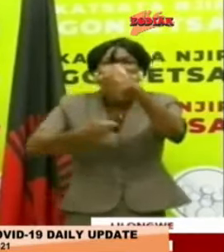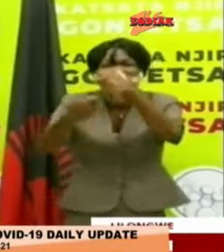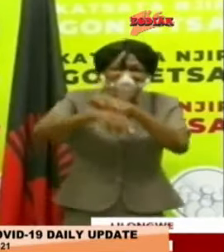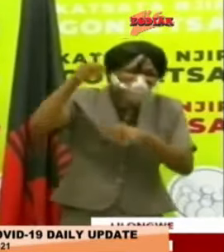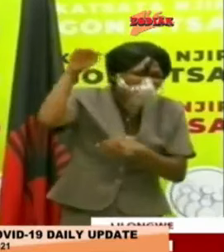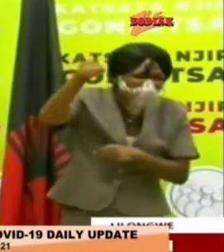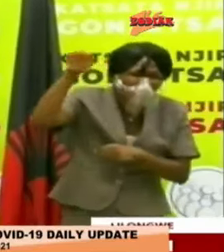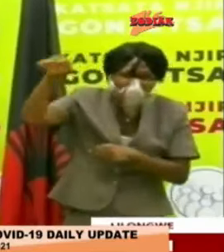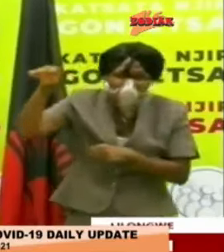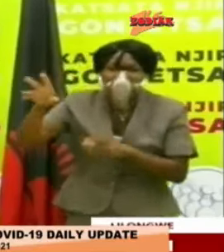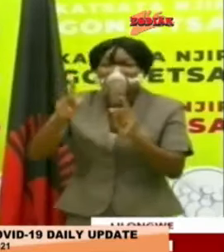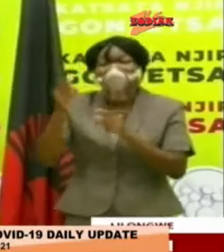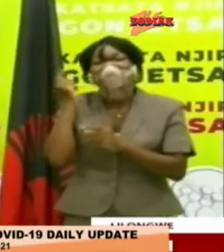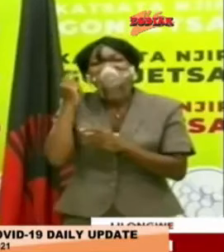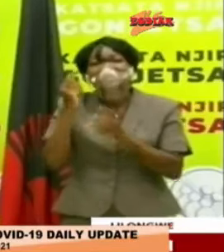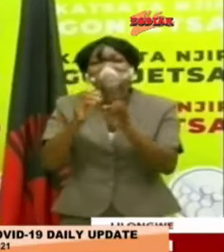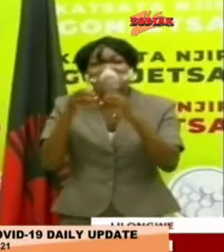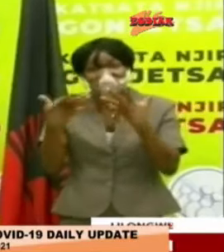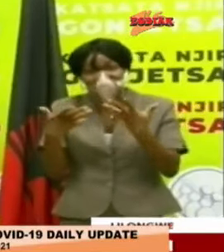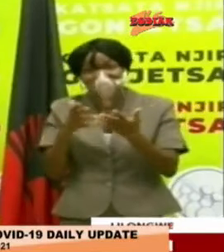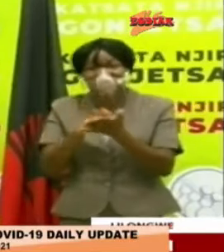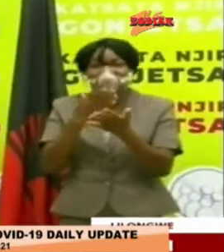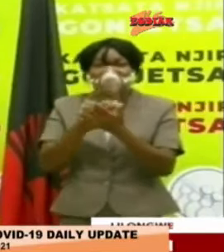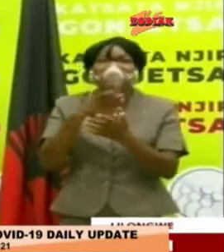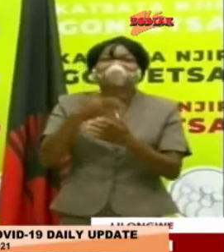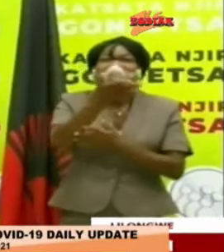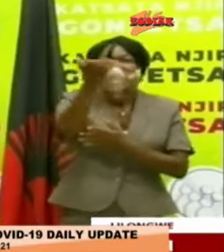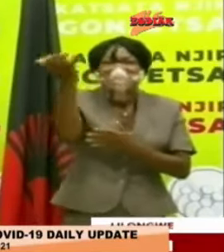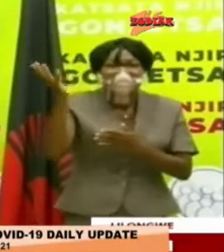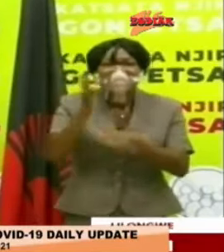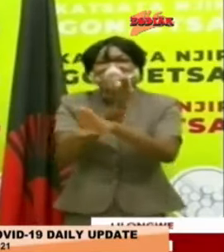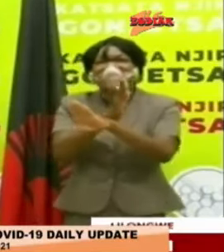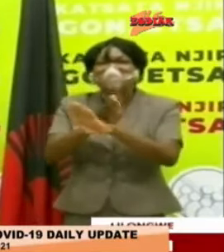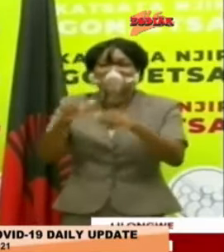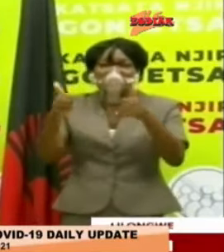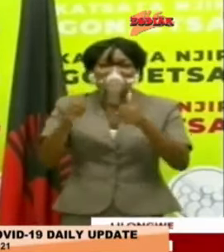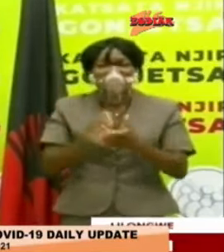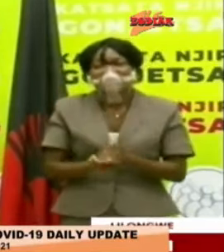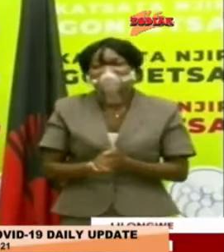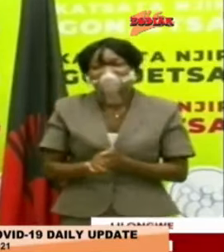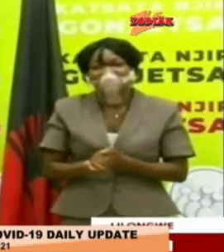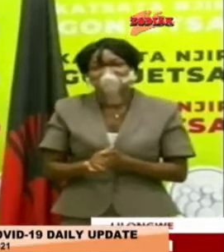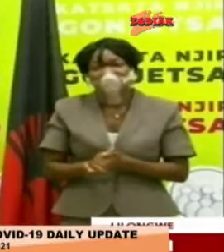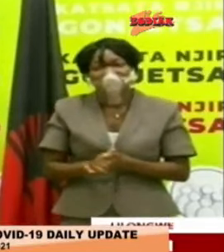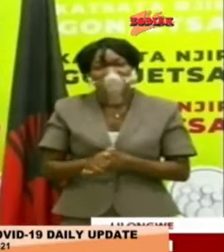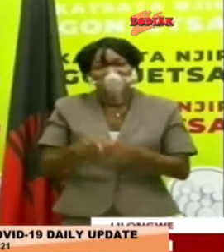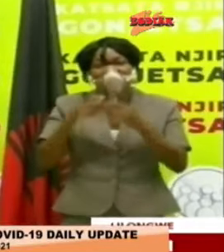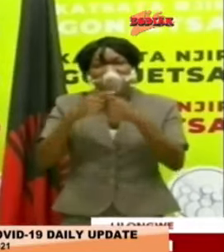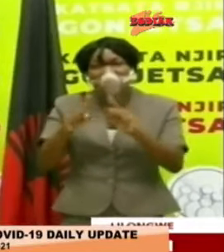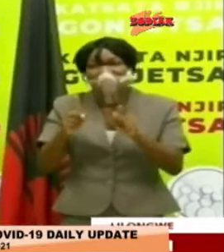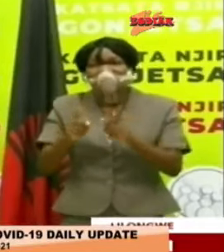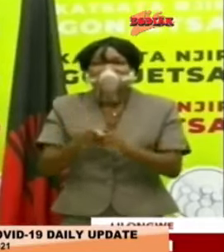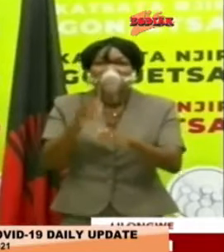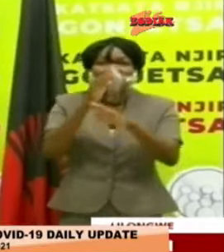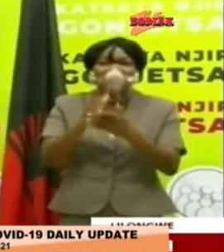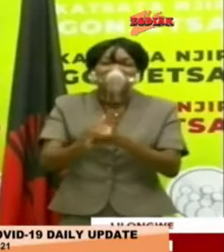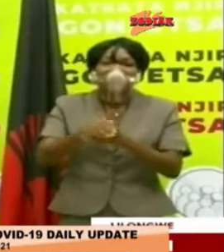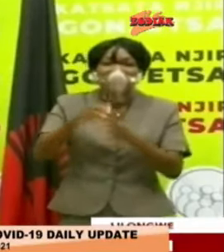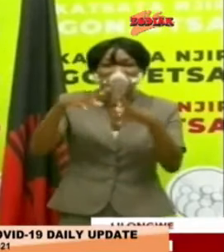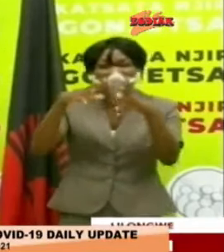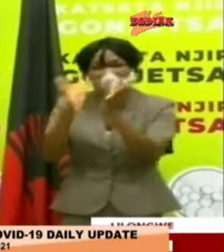kumeneko akakhale otetezeka pomalizira paliso protection cluster imene taipasa